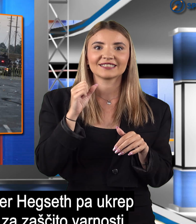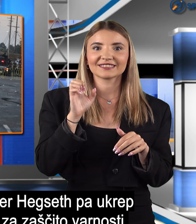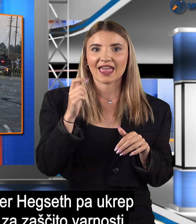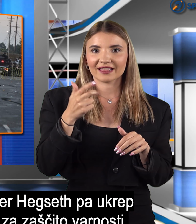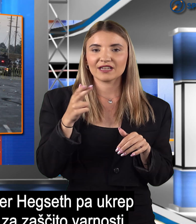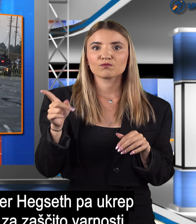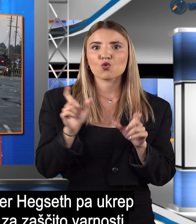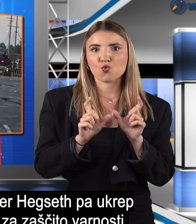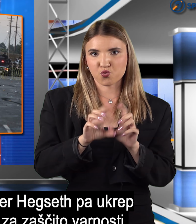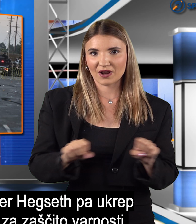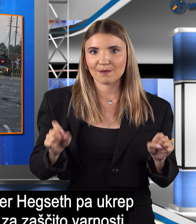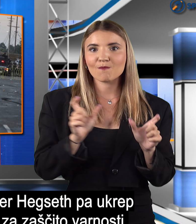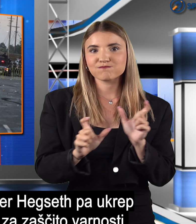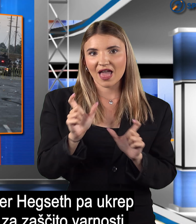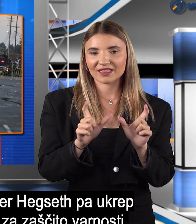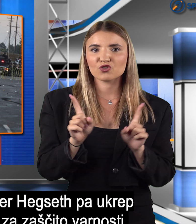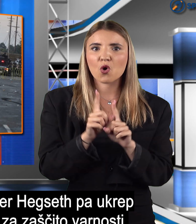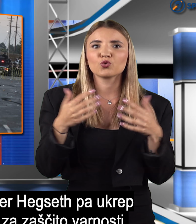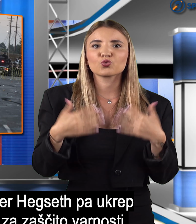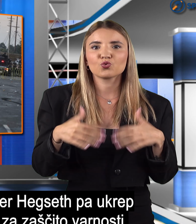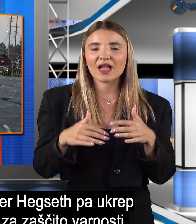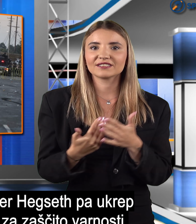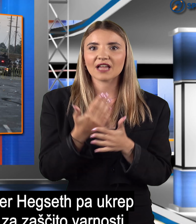ukrep brani kot nujen za zaščito varnosti.